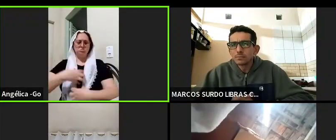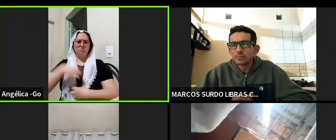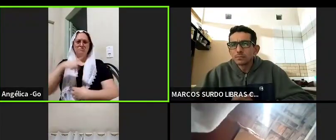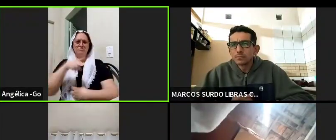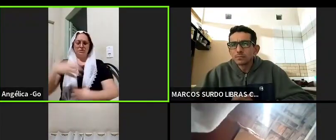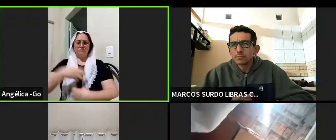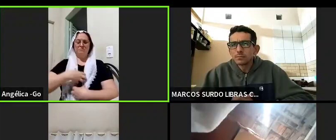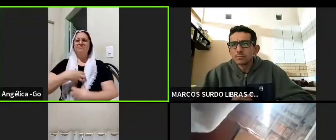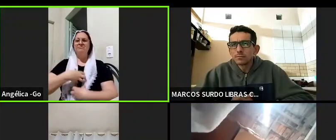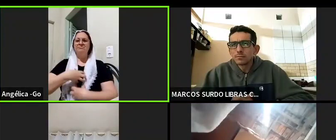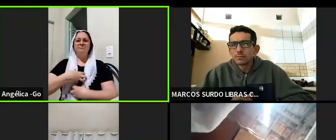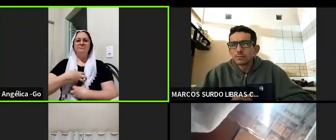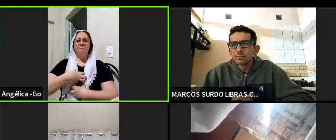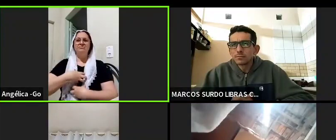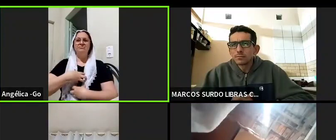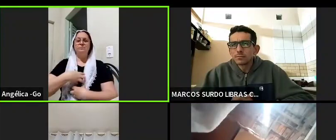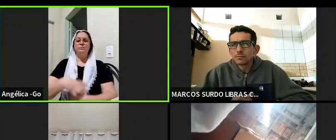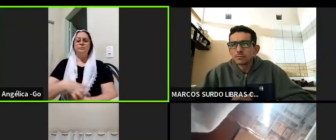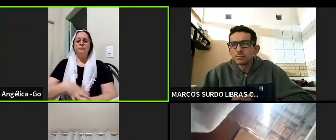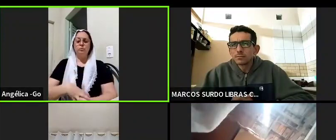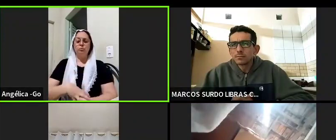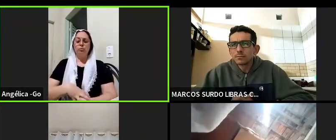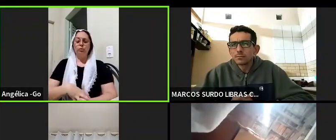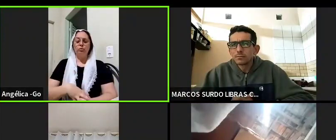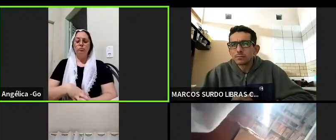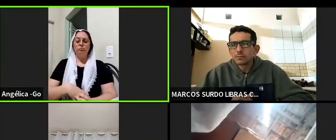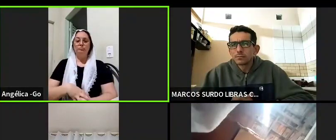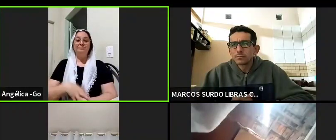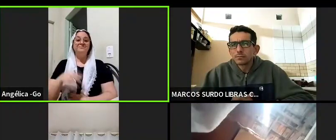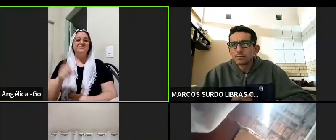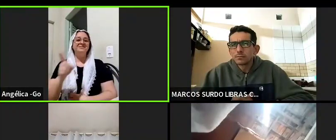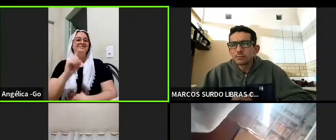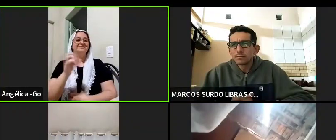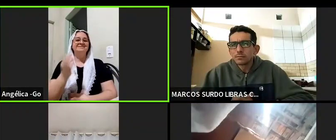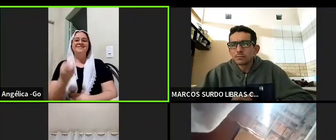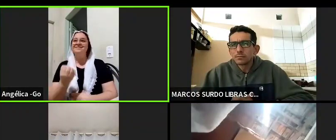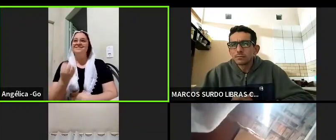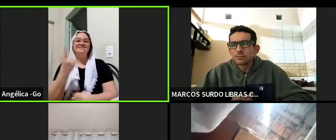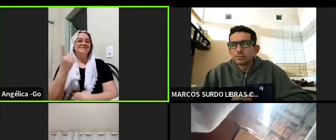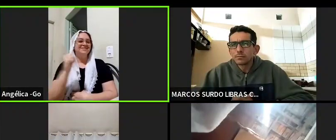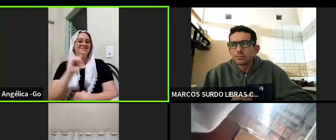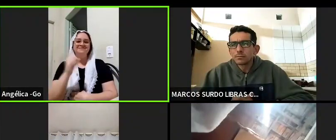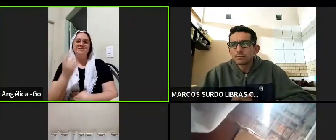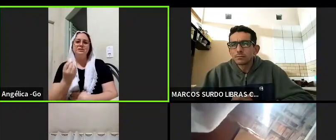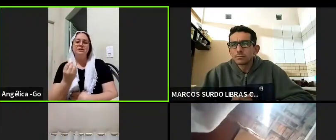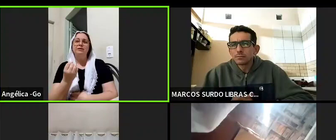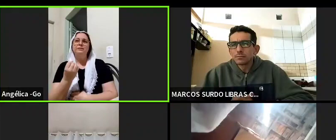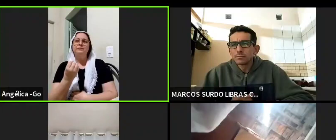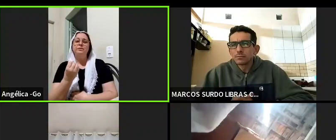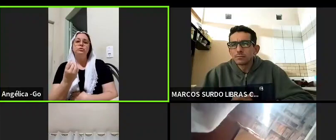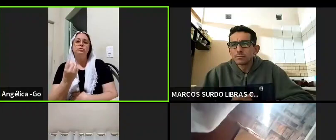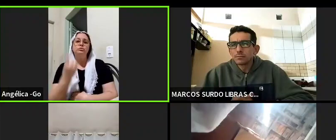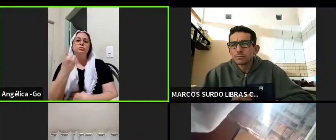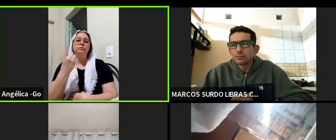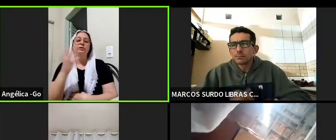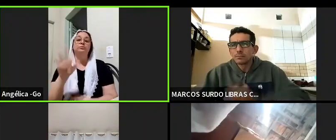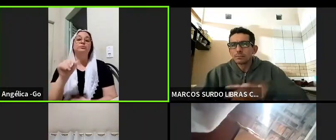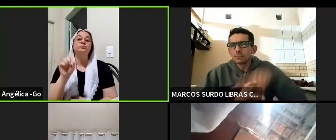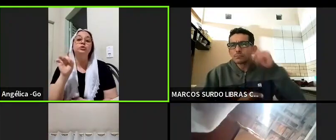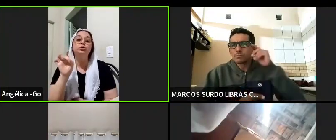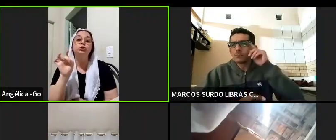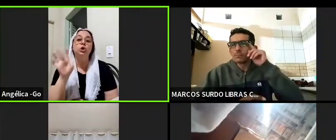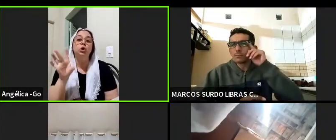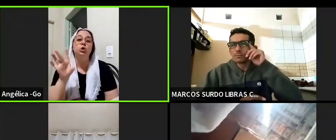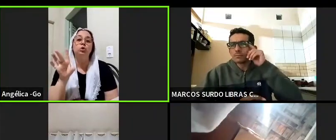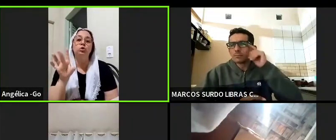salinha, aleluia, nome santo do Senhor, você não está só. Que Deus já começa dizendo assim: a perturbação que você enfrentou ontem,